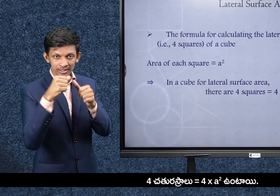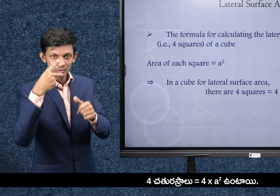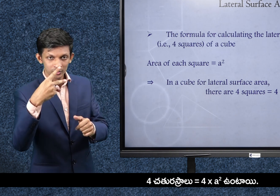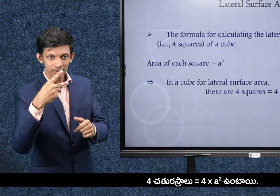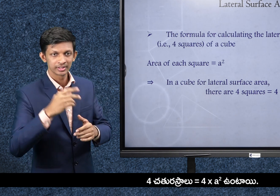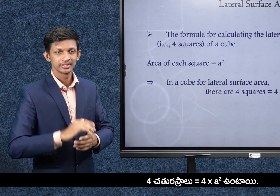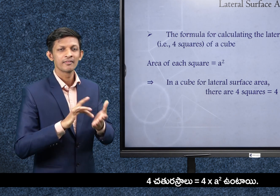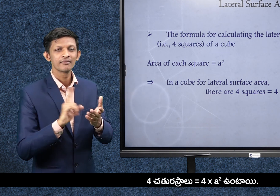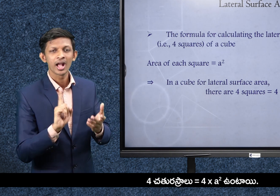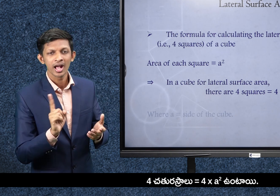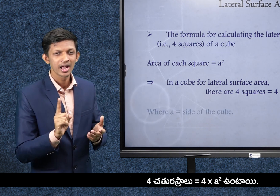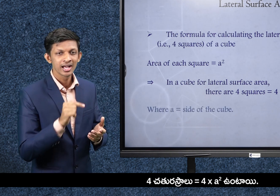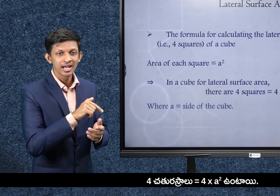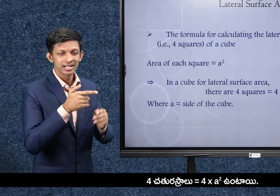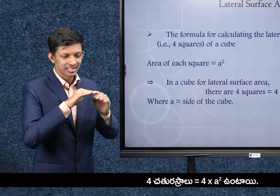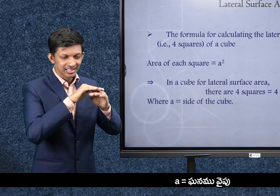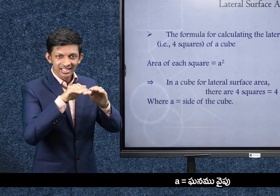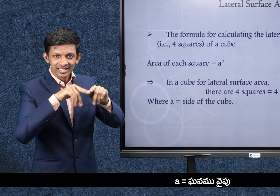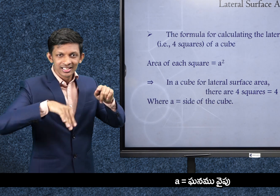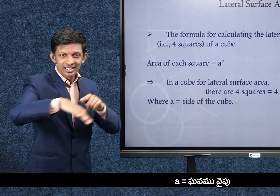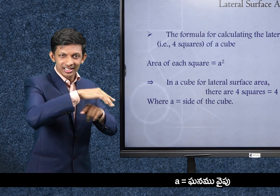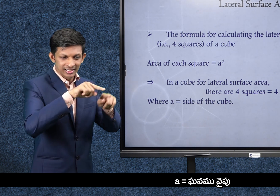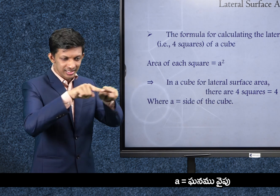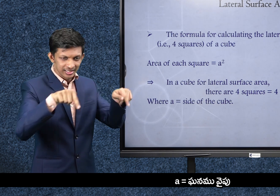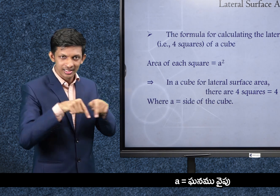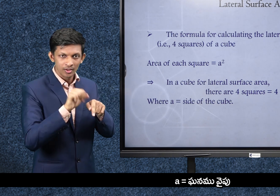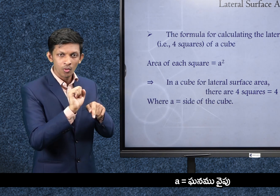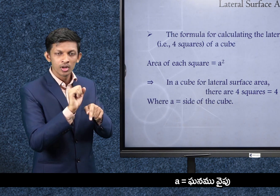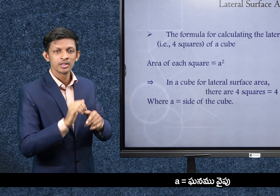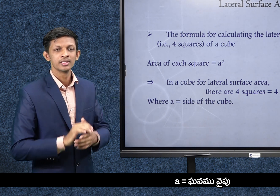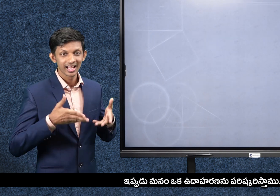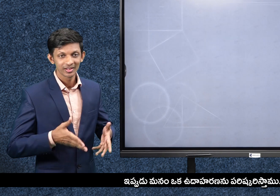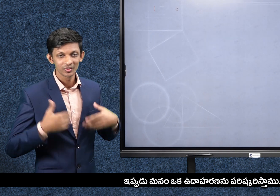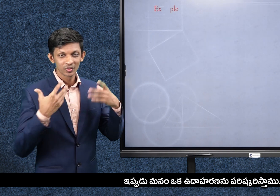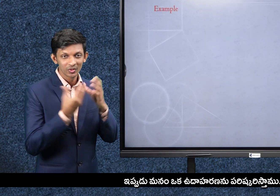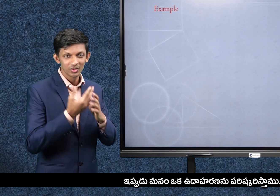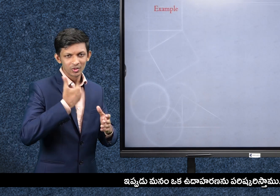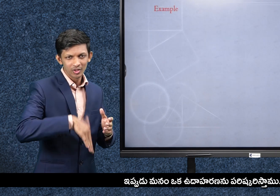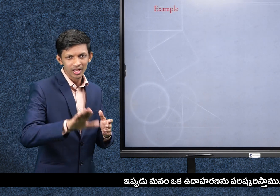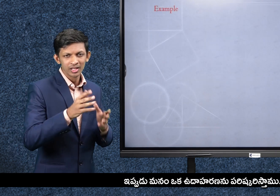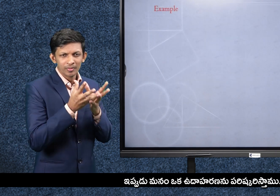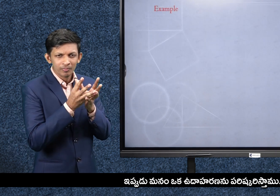4 multiplied by a². a ఘనము సైడ్. ఇప్పుడు మనం ఒక ఉదాహరణని